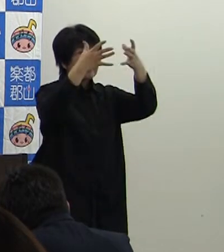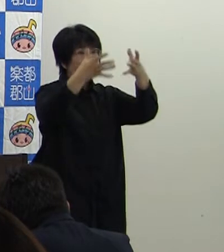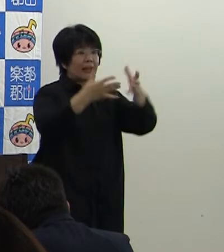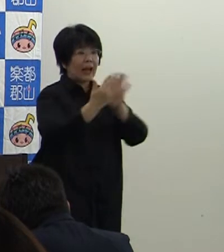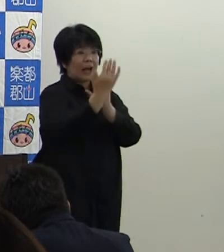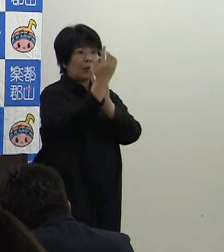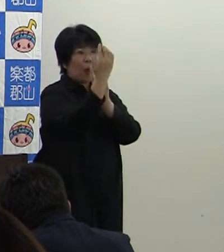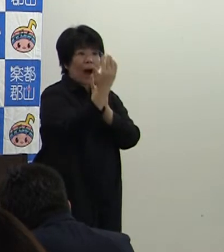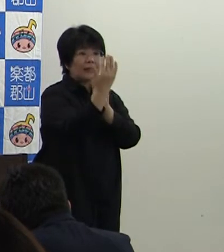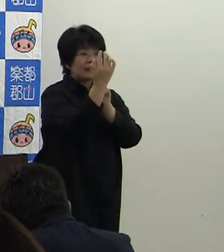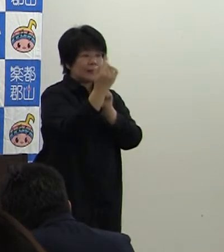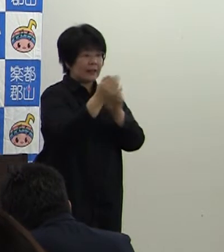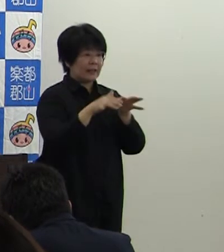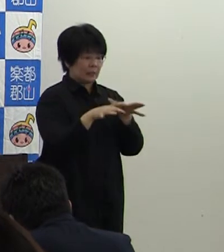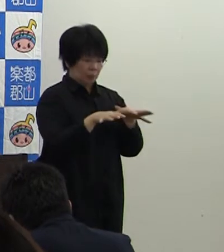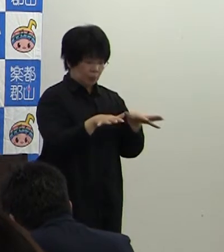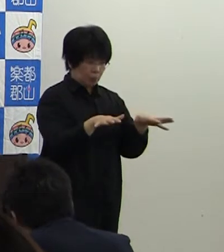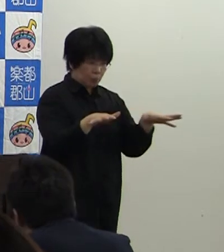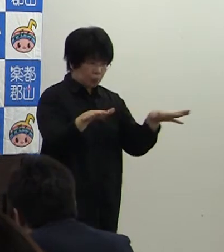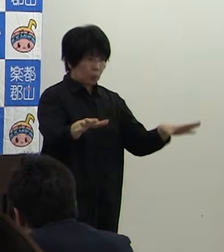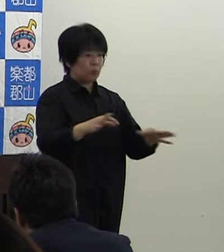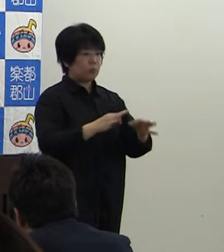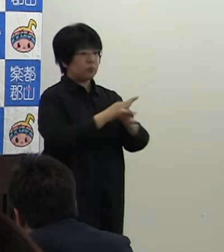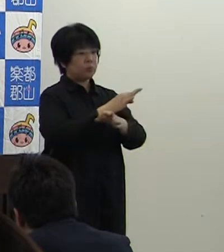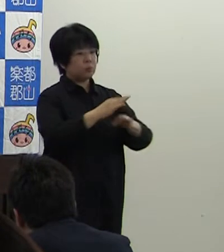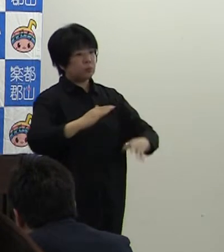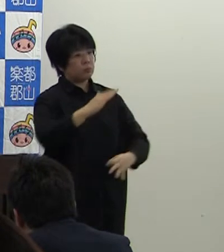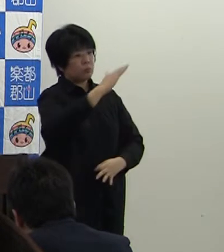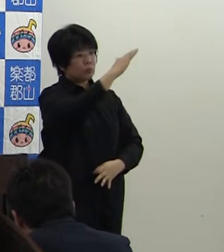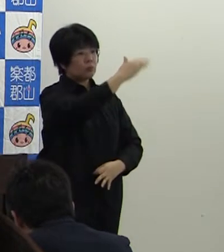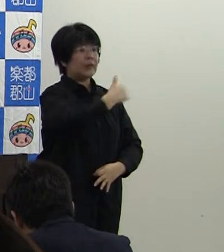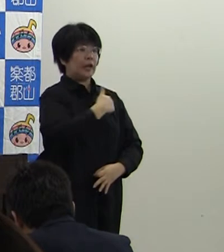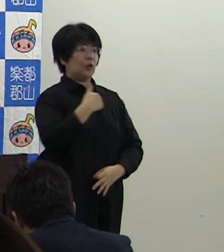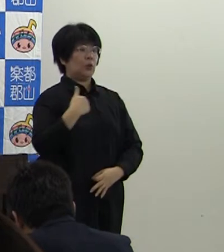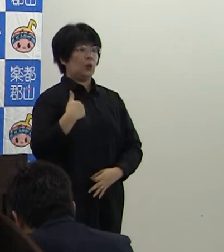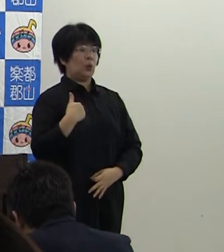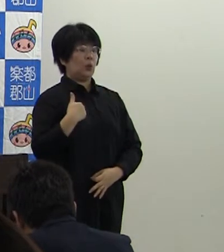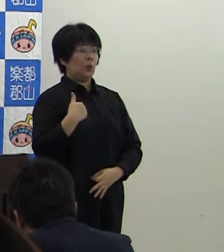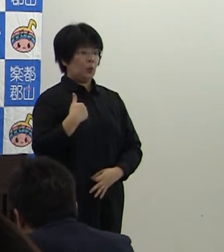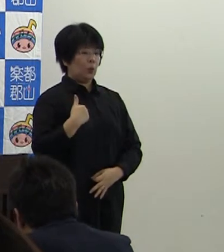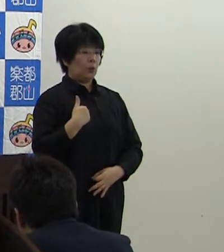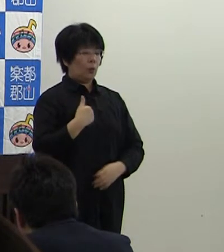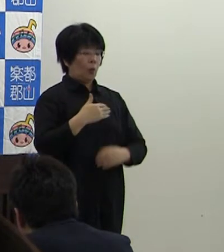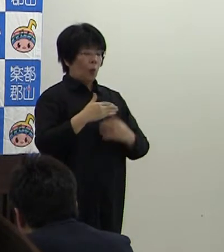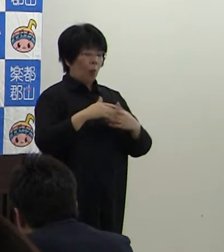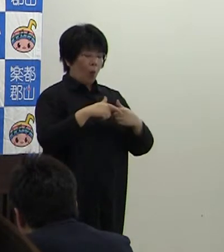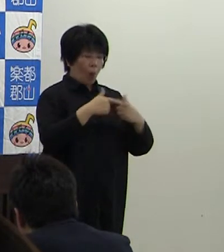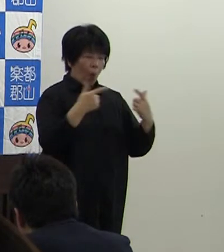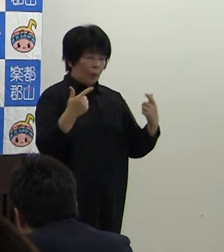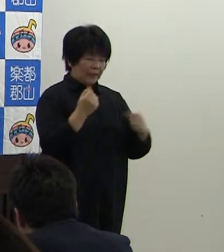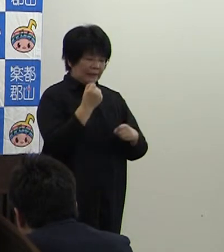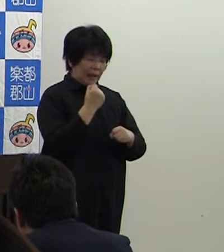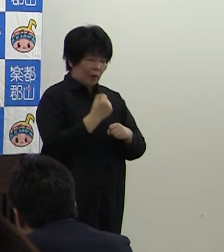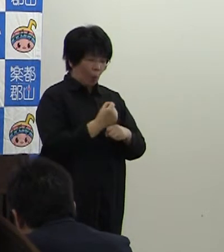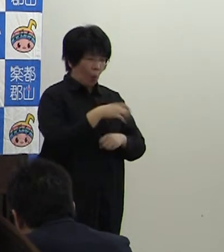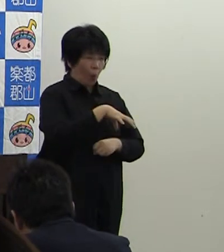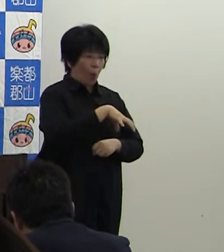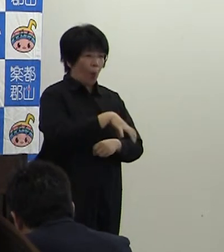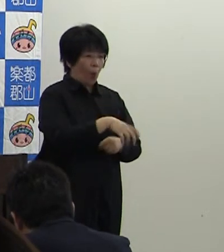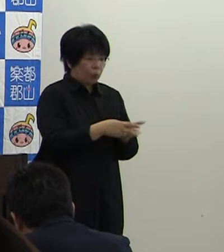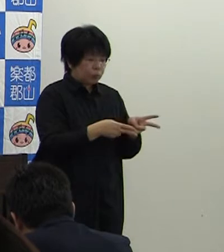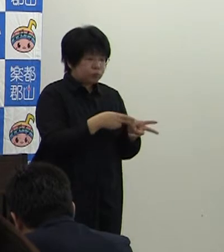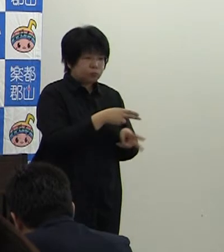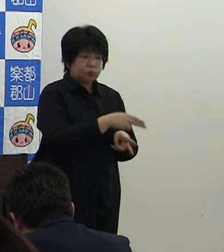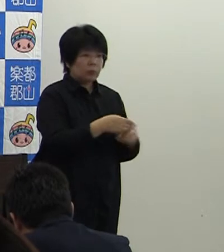の でしかもこれは大きな工場も何もいらないわけですね。今人手不足と言われる、ある